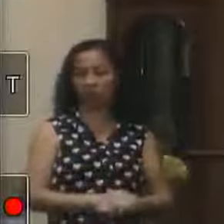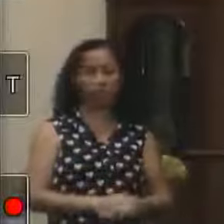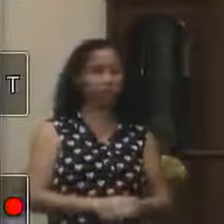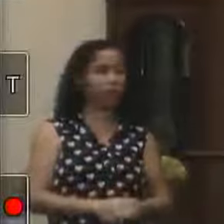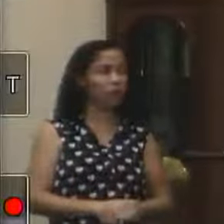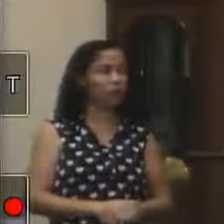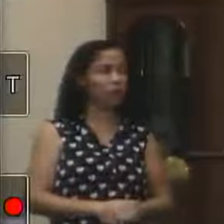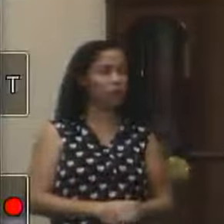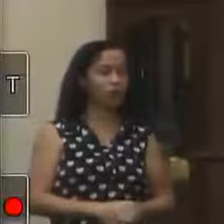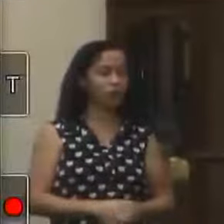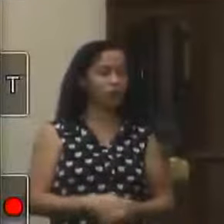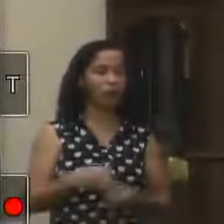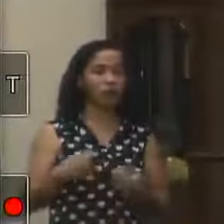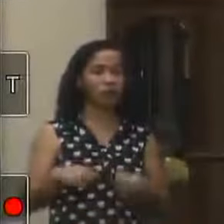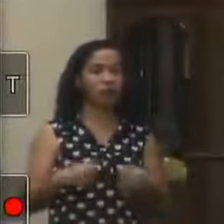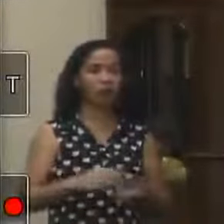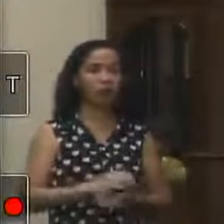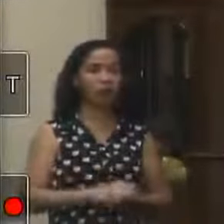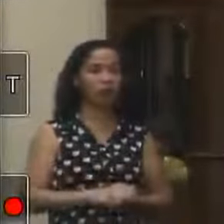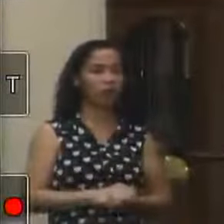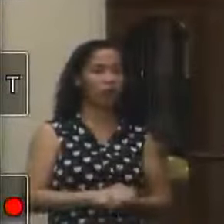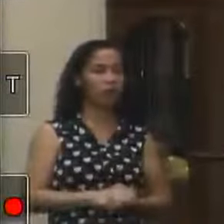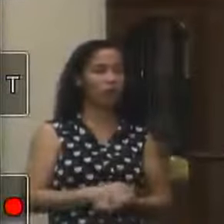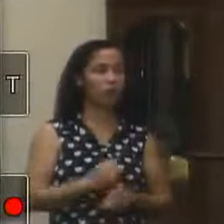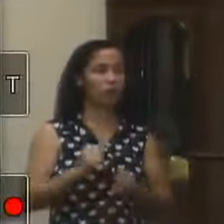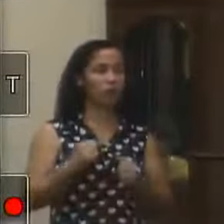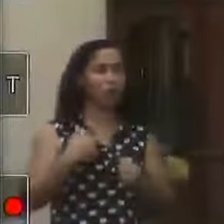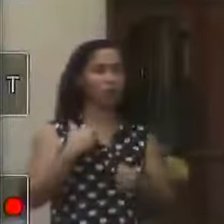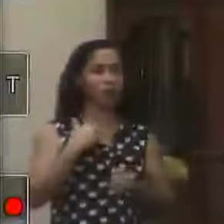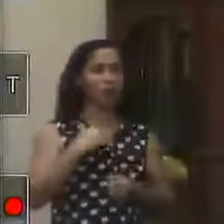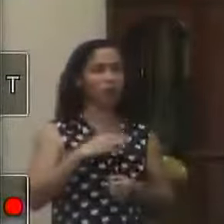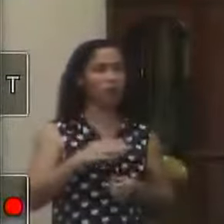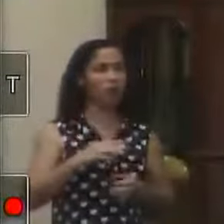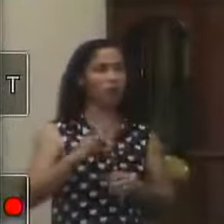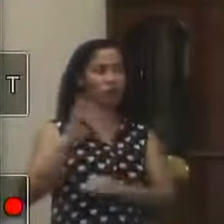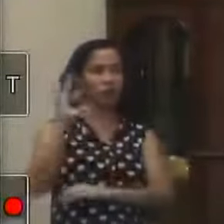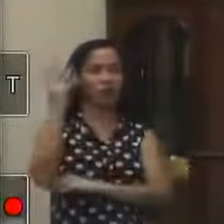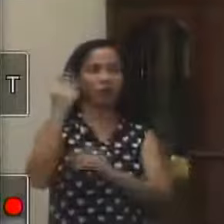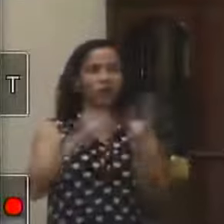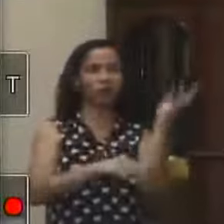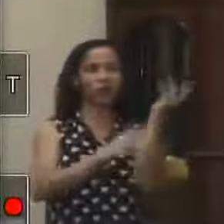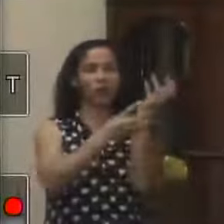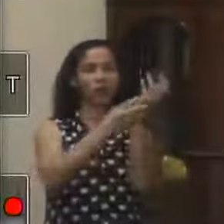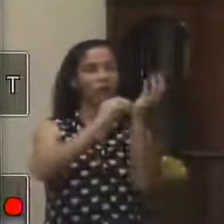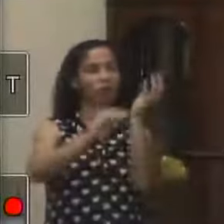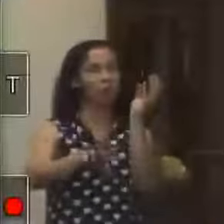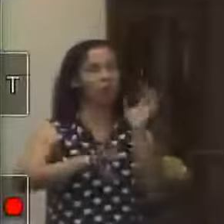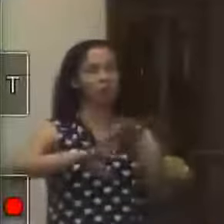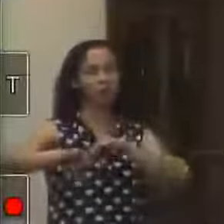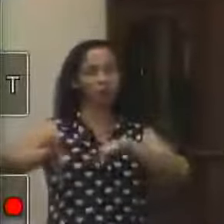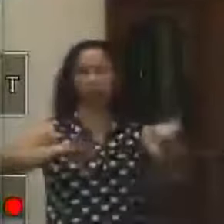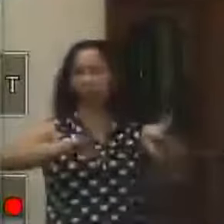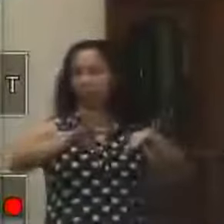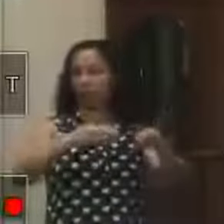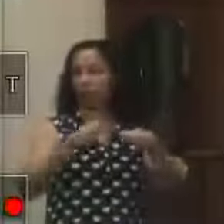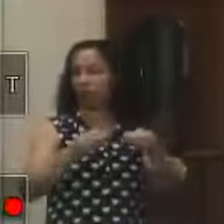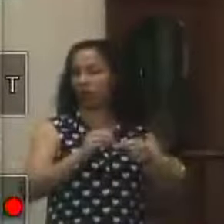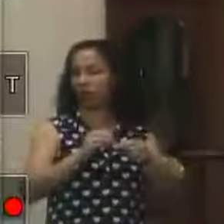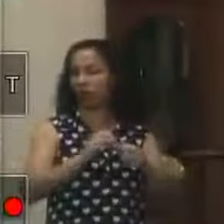lugares precisando de entulho aí, então isso aí é errado, eu poderia jogar os galhos lá e os entulhos